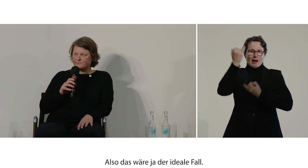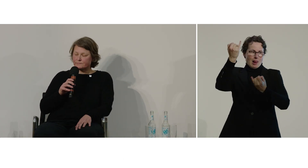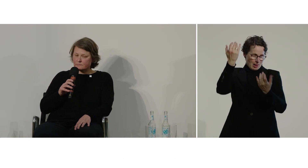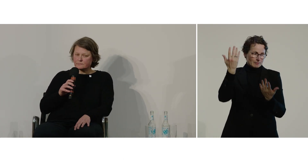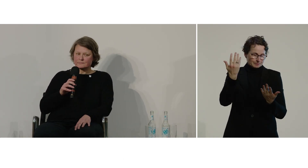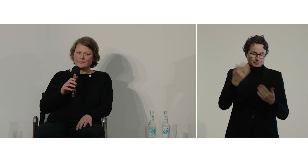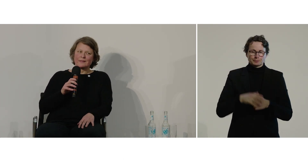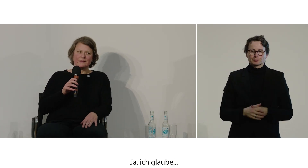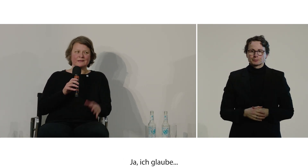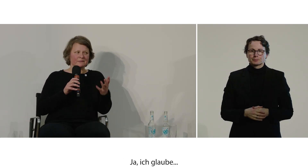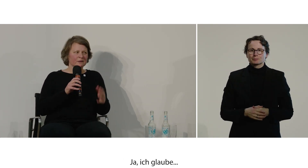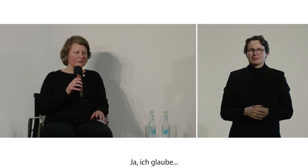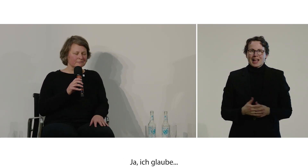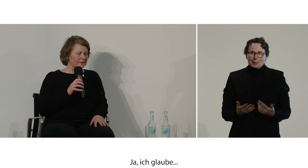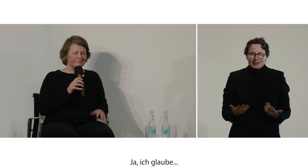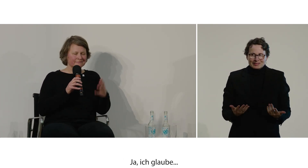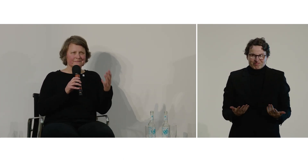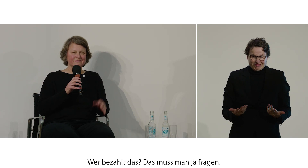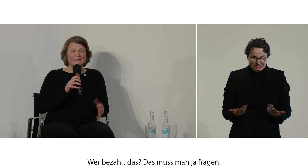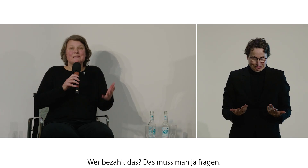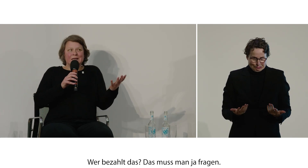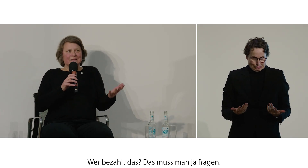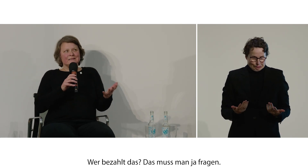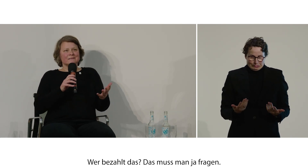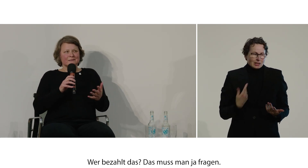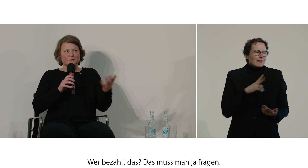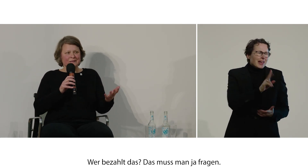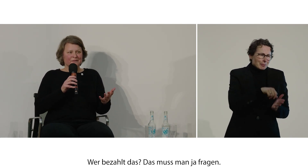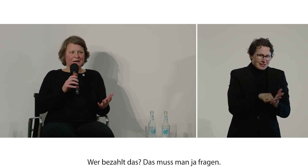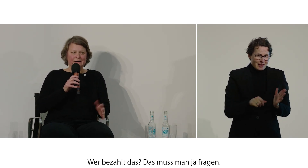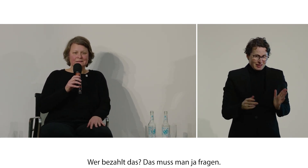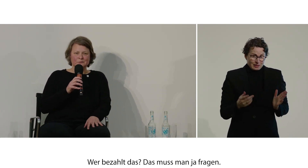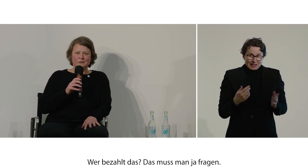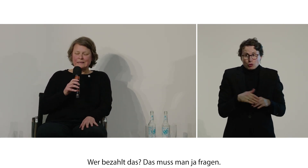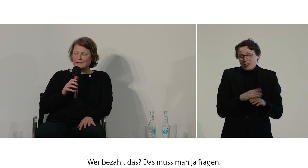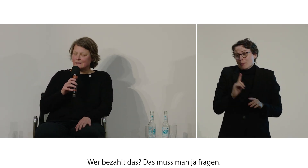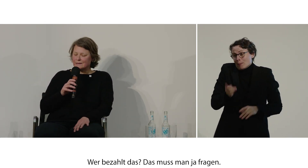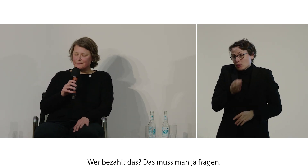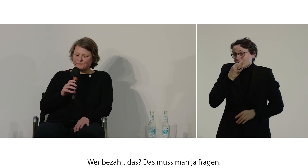wer bezahlt das? Das muss man ja fragen.